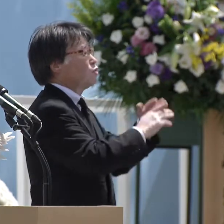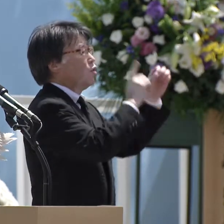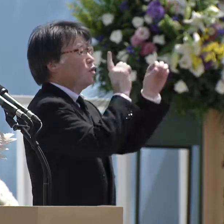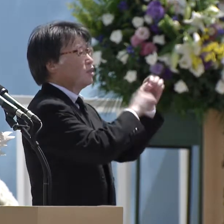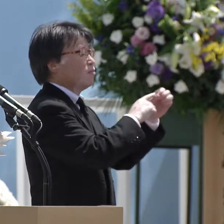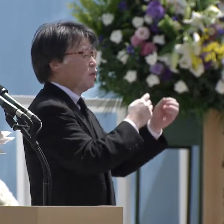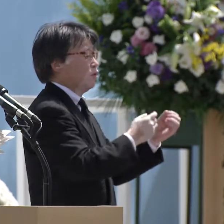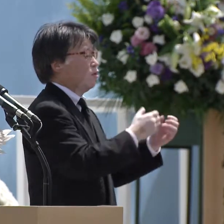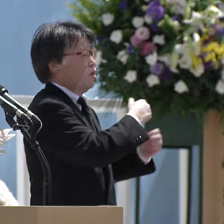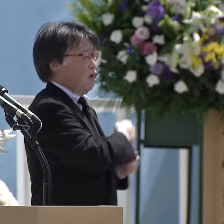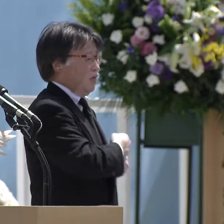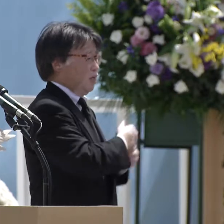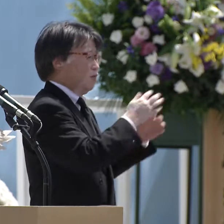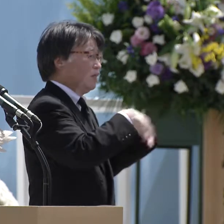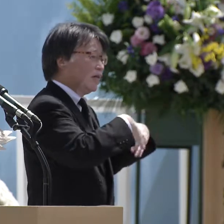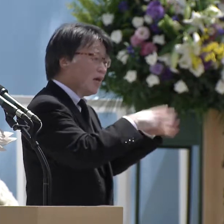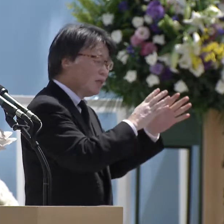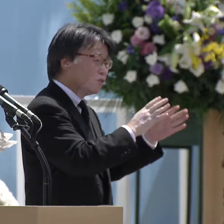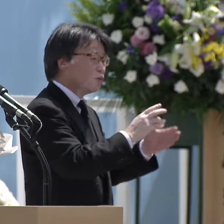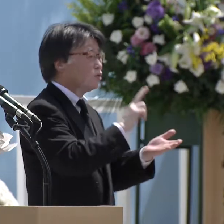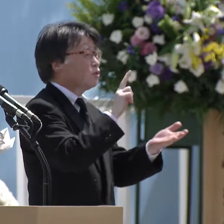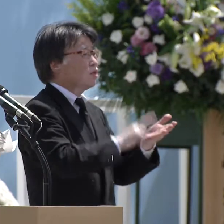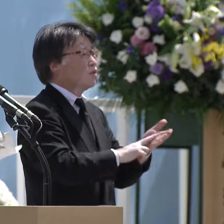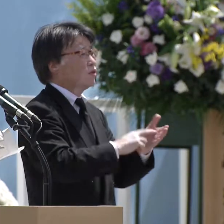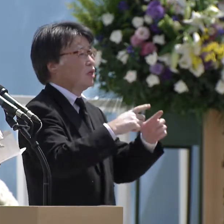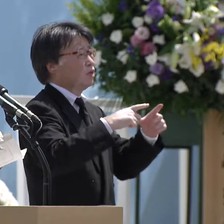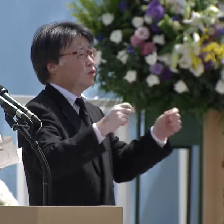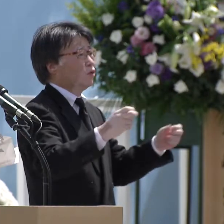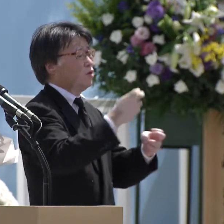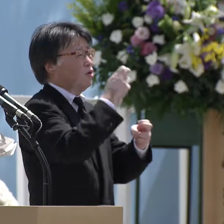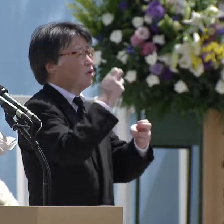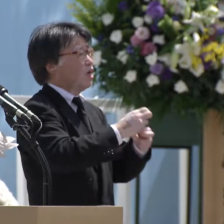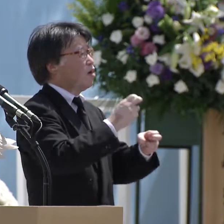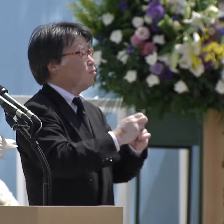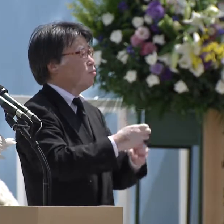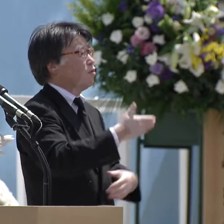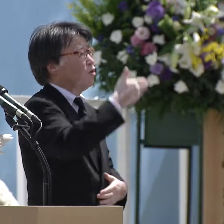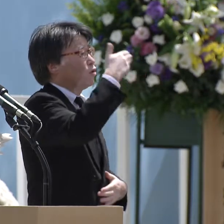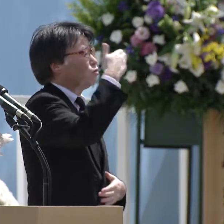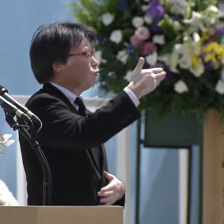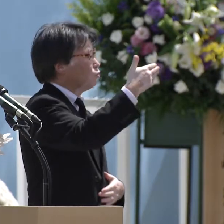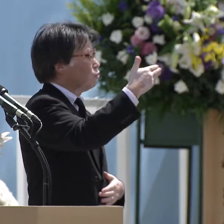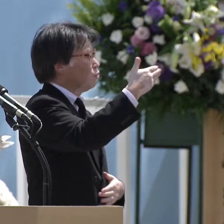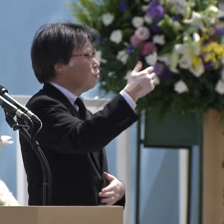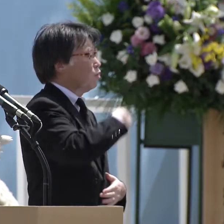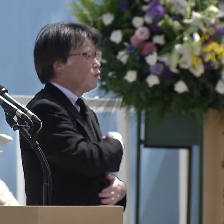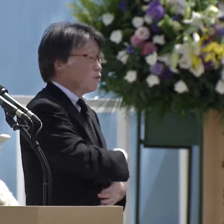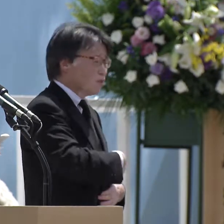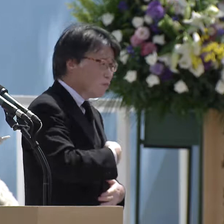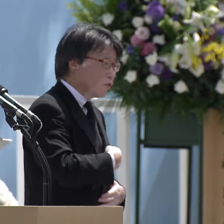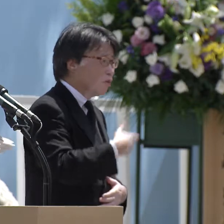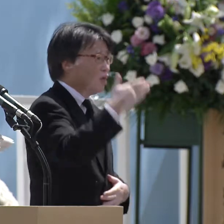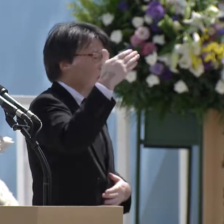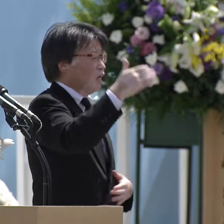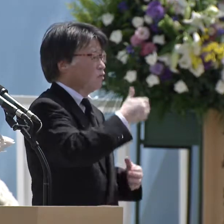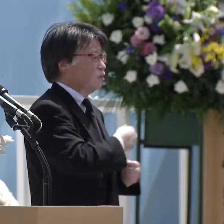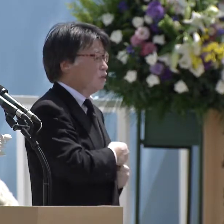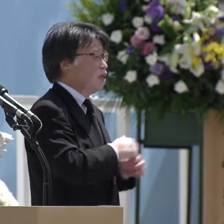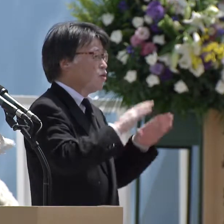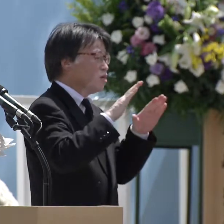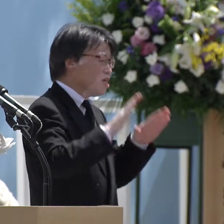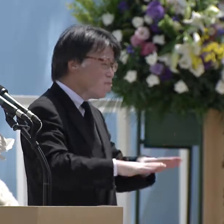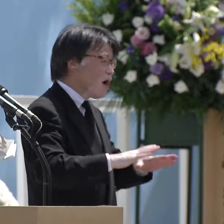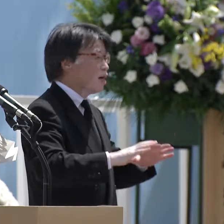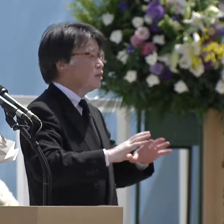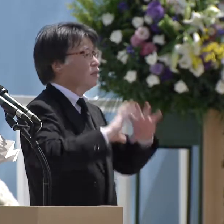力は持たないと定めた日本国憲法第9条の精神は核事態の世界に呼びか